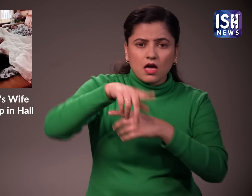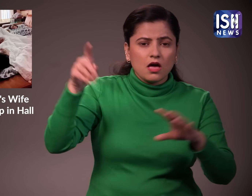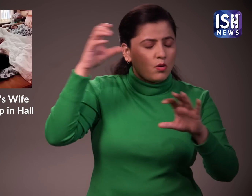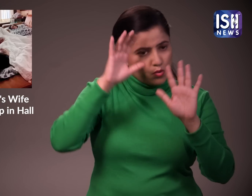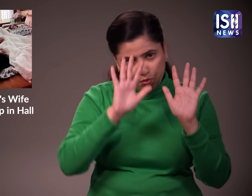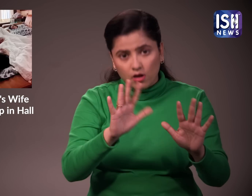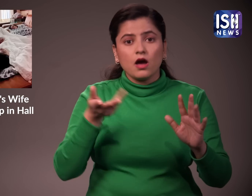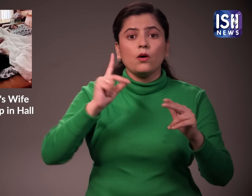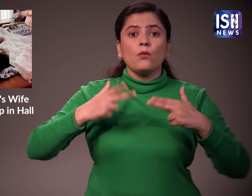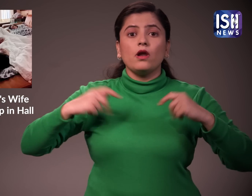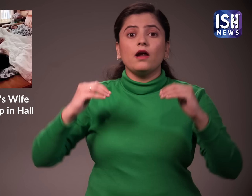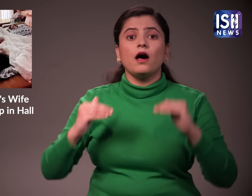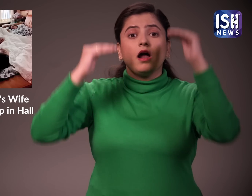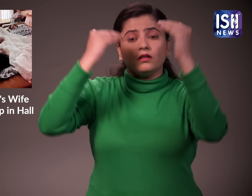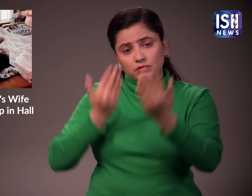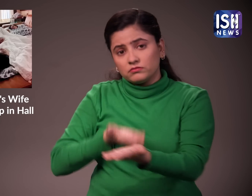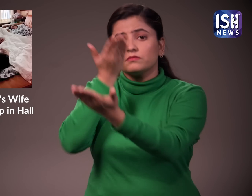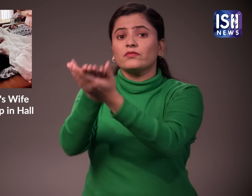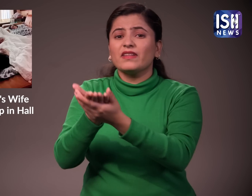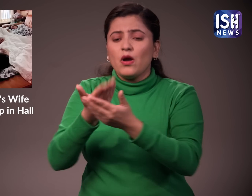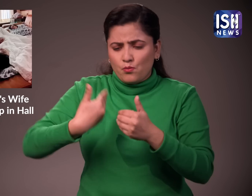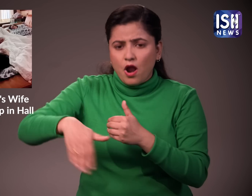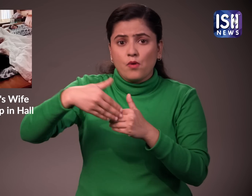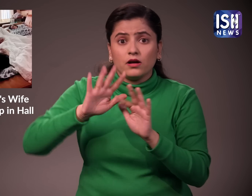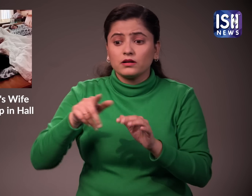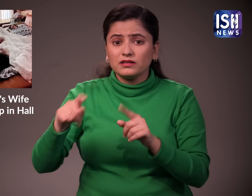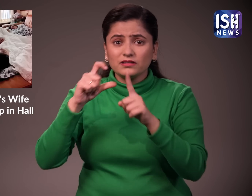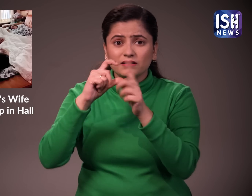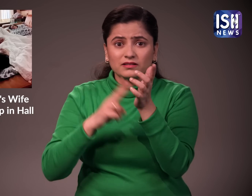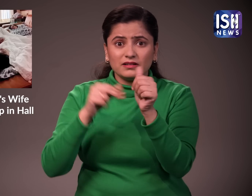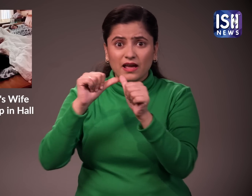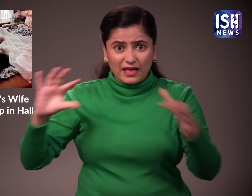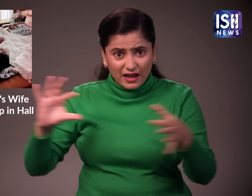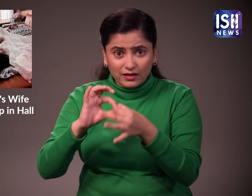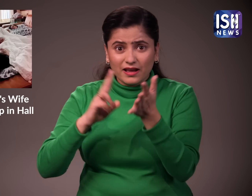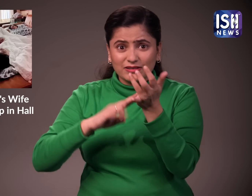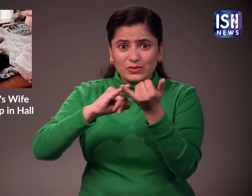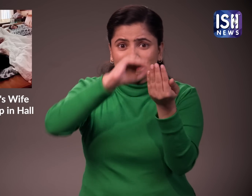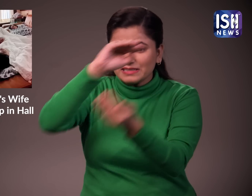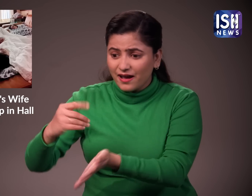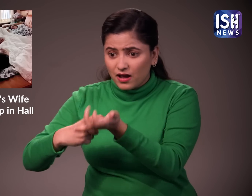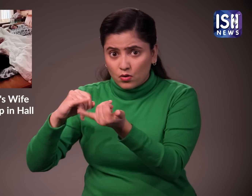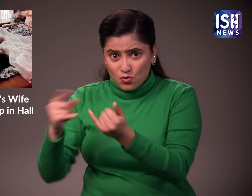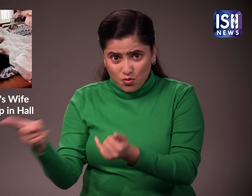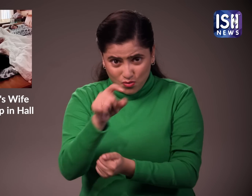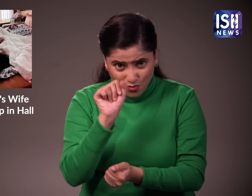जिनों ने कहा कि विब बच्चे की वेधिता साबित करने के लिए टिये ने प्रशिक्षन के लिए उच्च न्यायले का दर्वजा